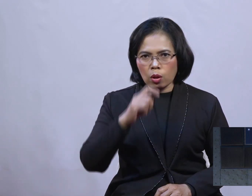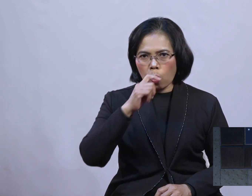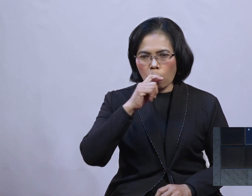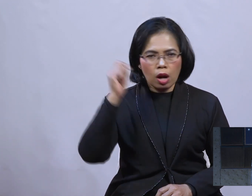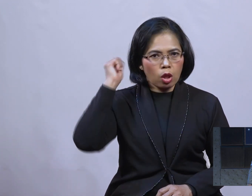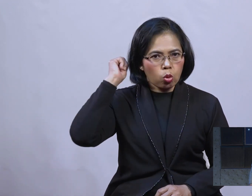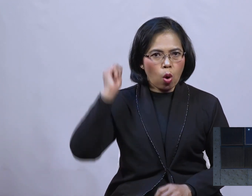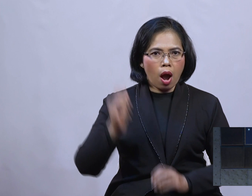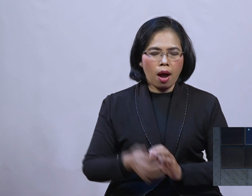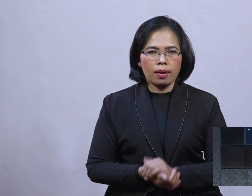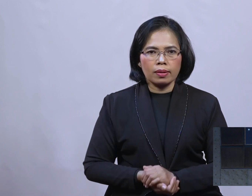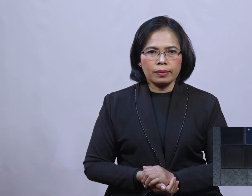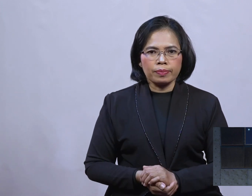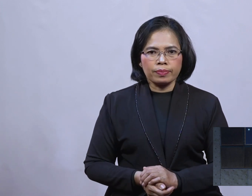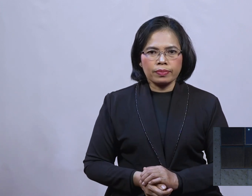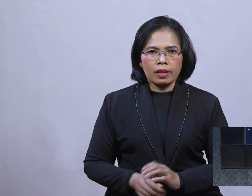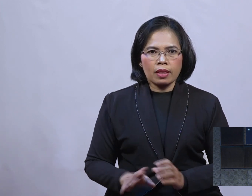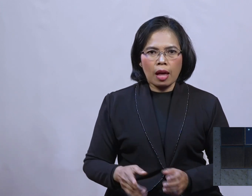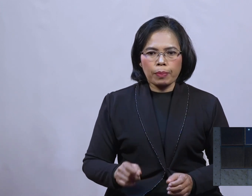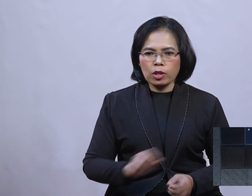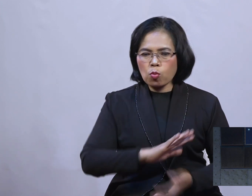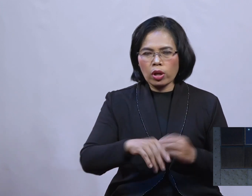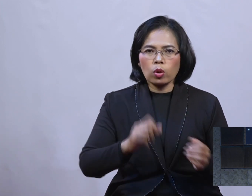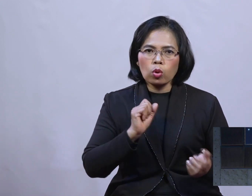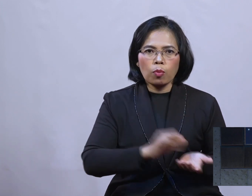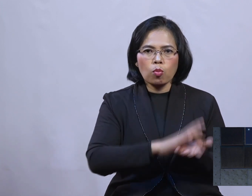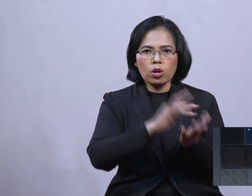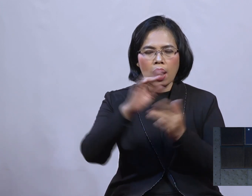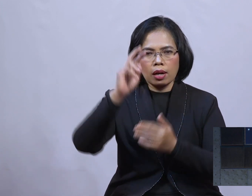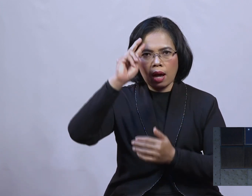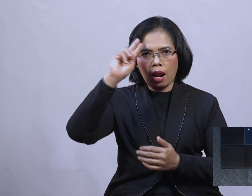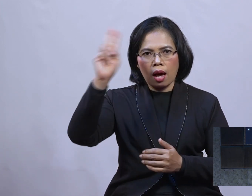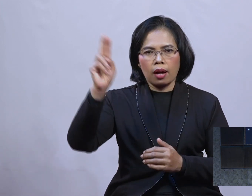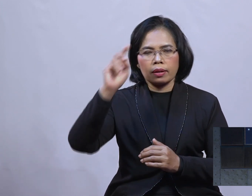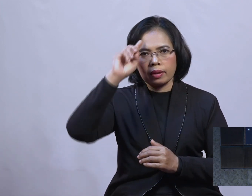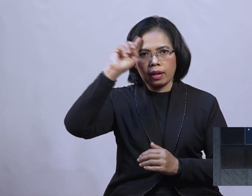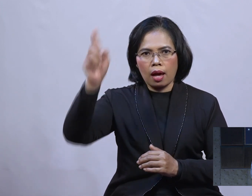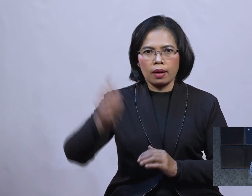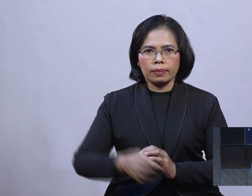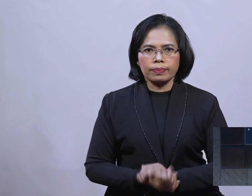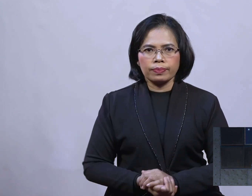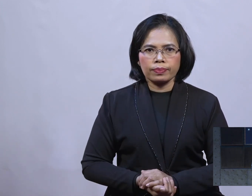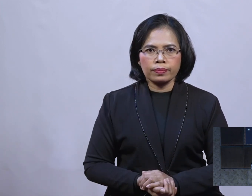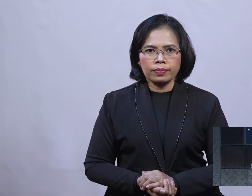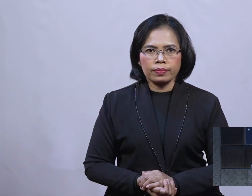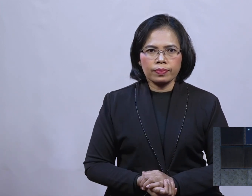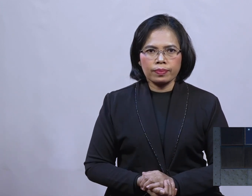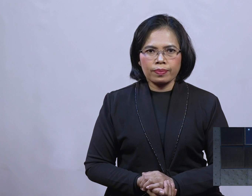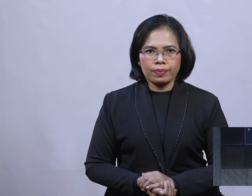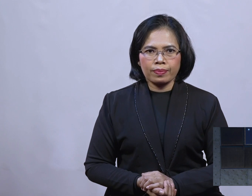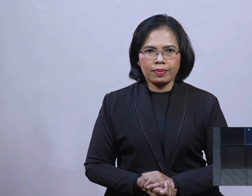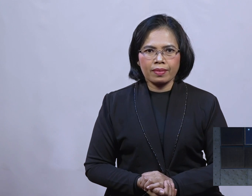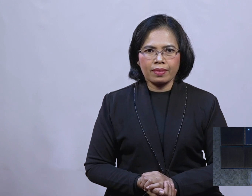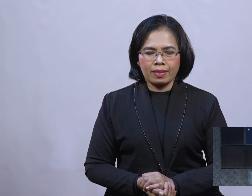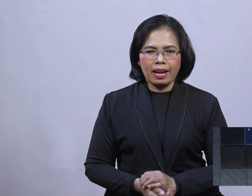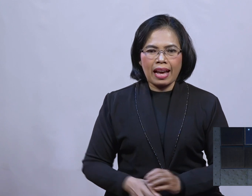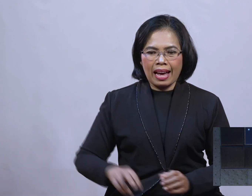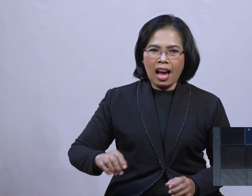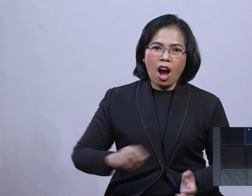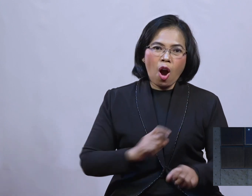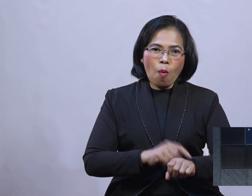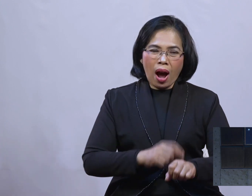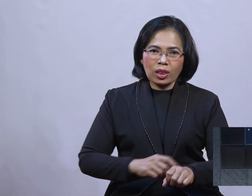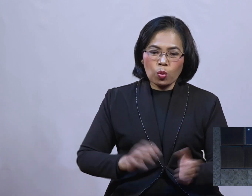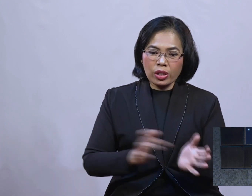Hai tetapi waktu dia mengalami lawatan Tuhan menjadi orang yang berbeda ini dia masuk ke pintu gerbang indah dilihat orang lumpuh